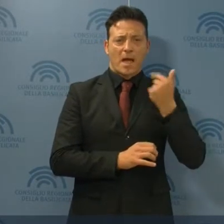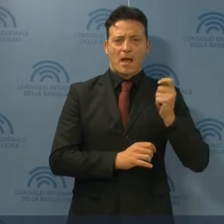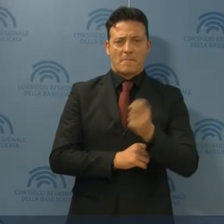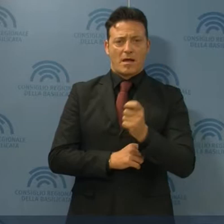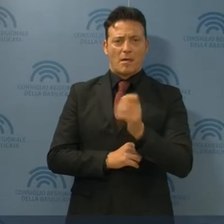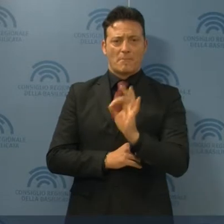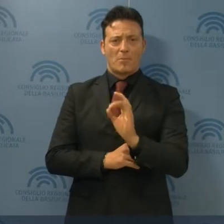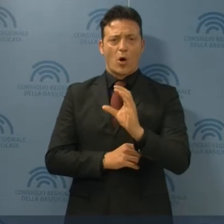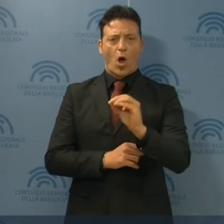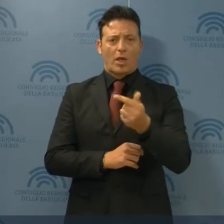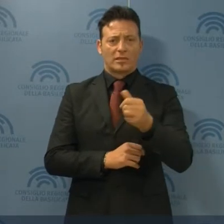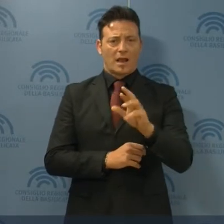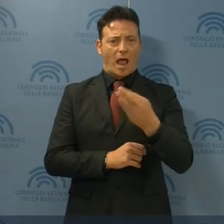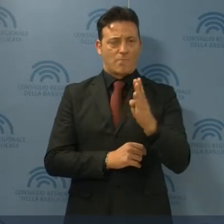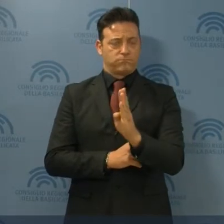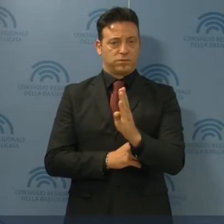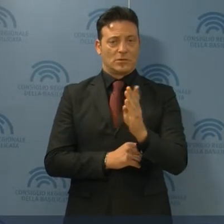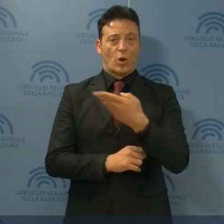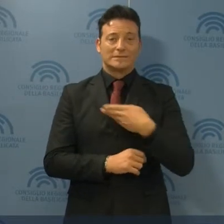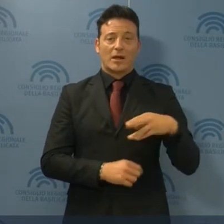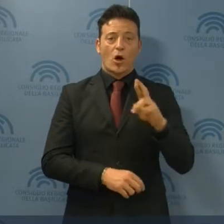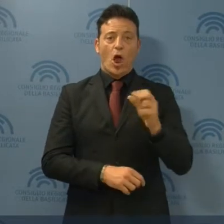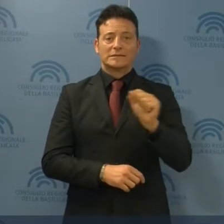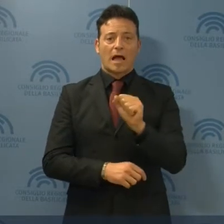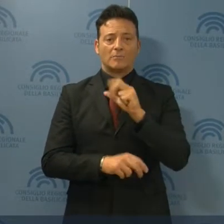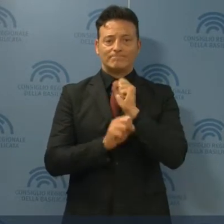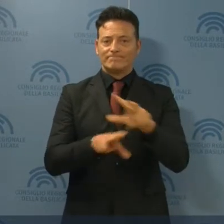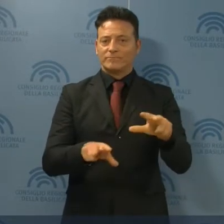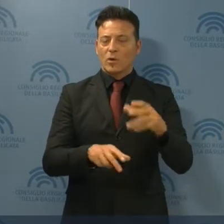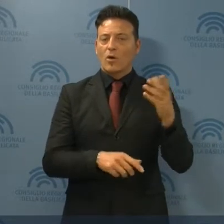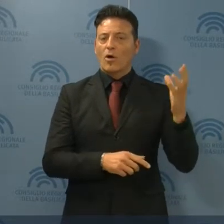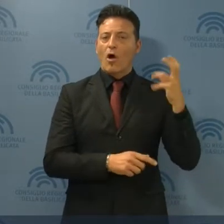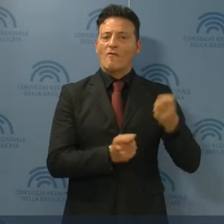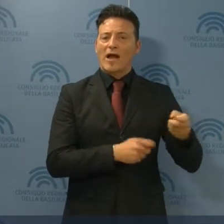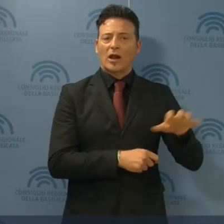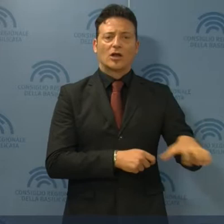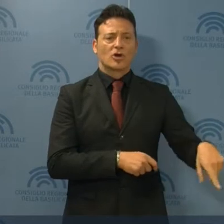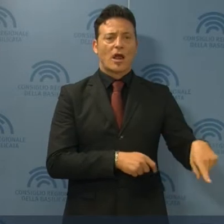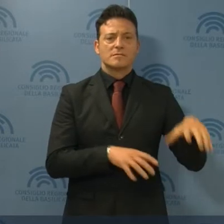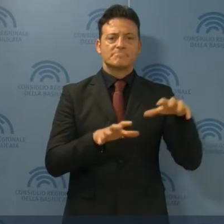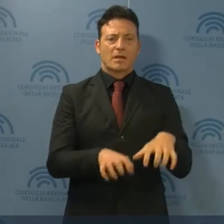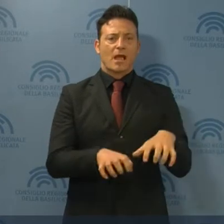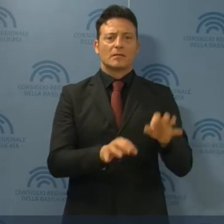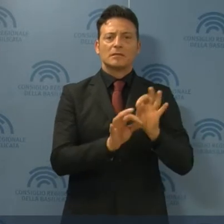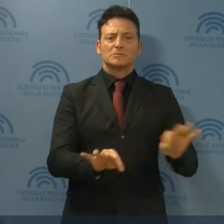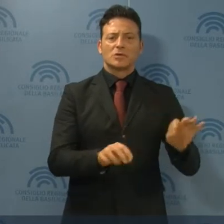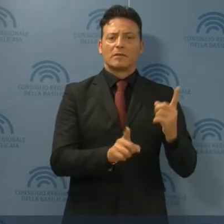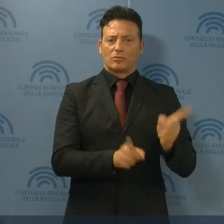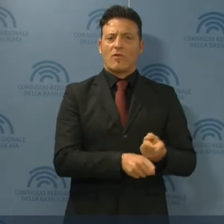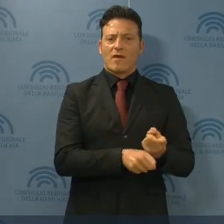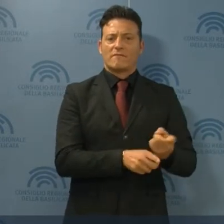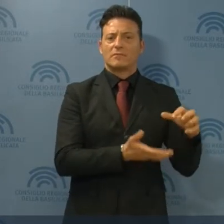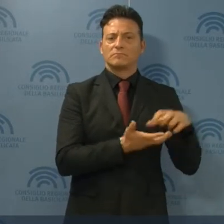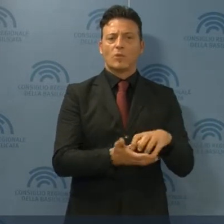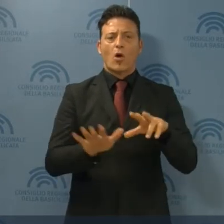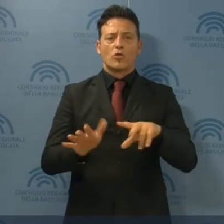del cotrab il consigliere rosa ricorda che il governo regionale si era impegnato a mettere a disposizione 8